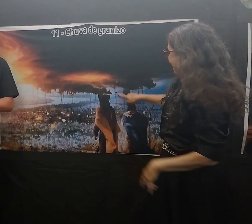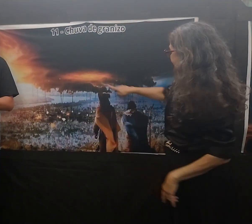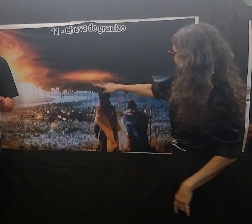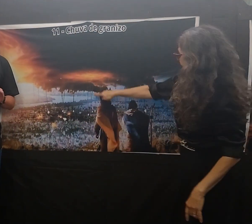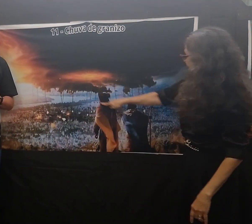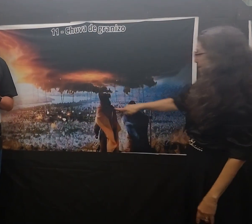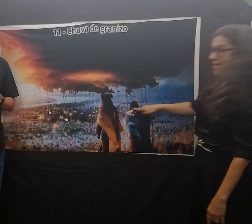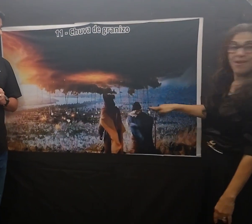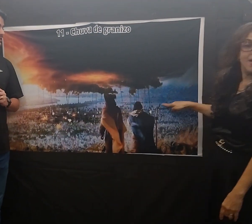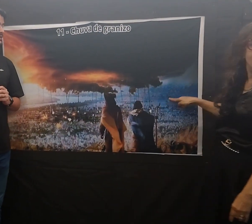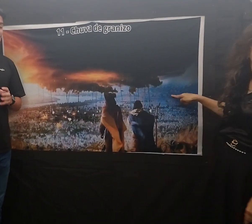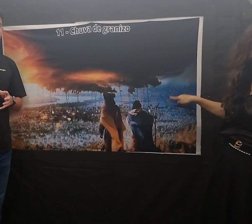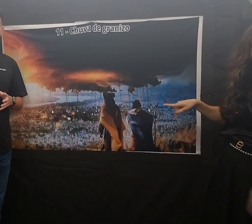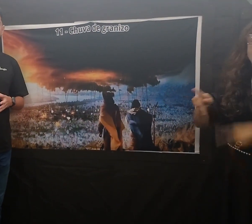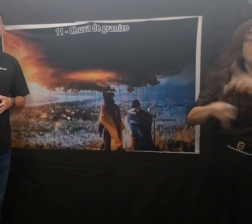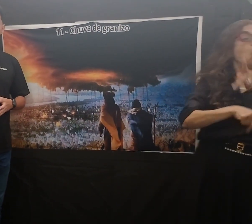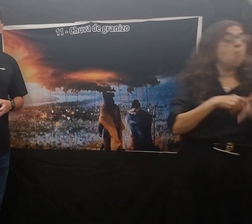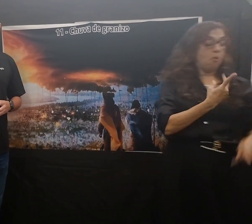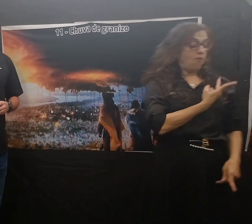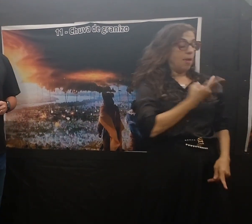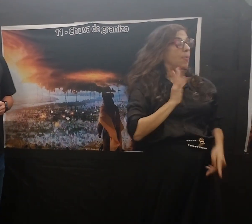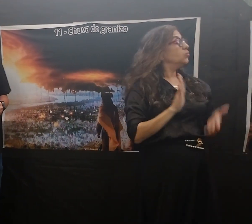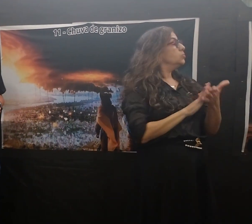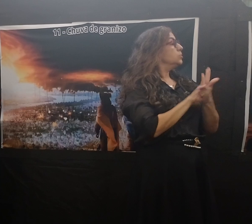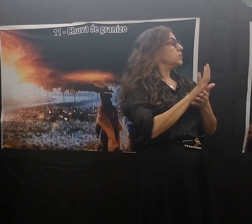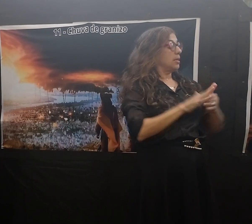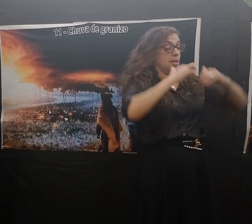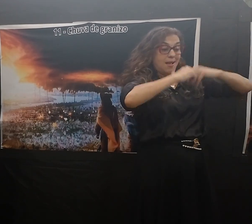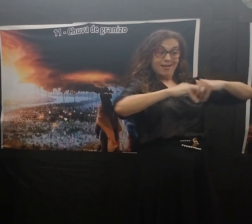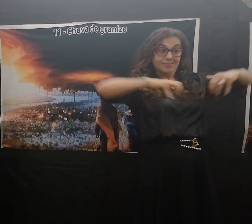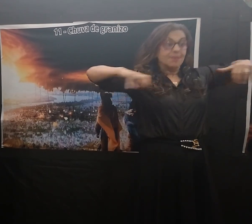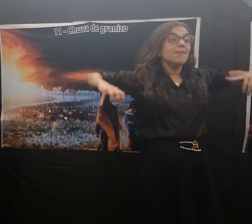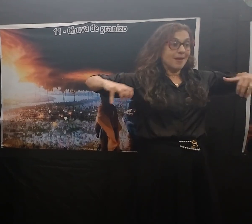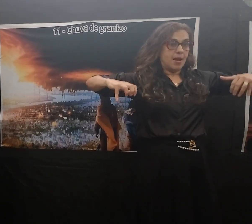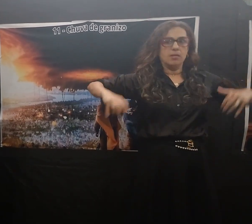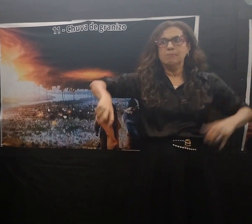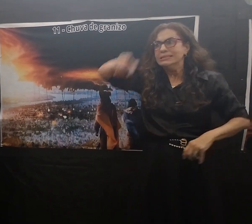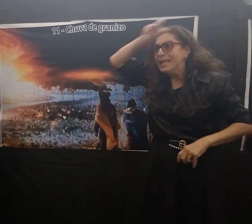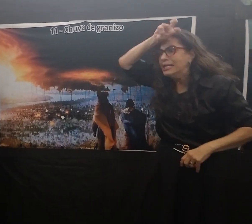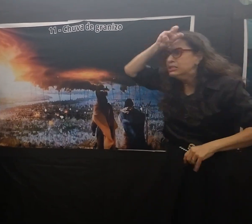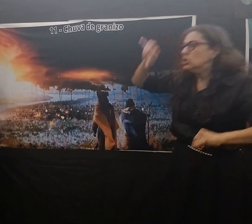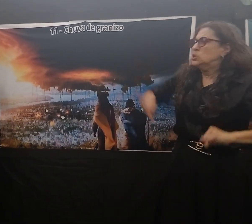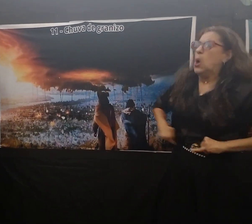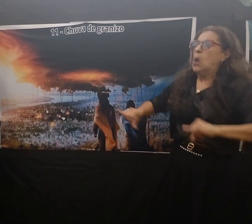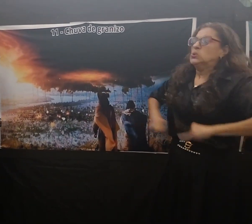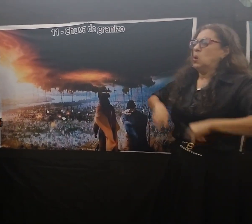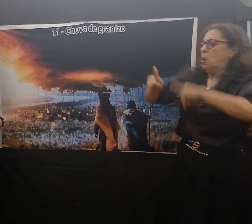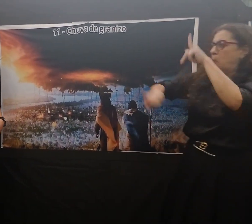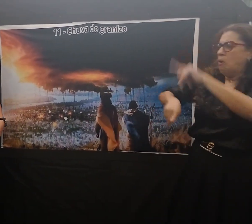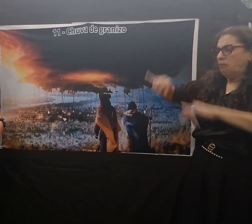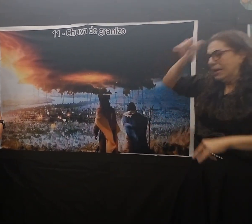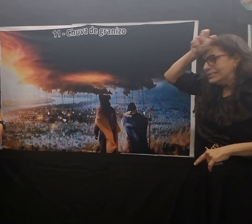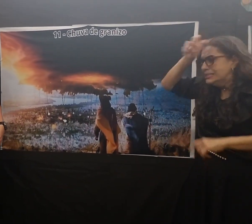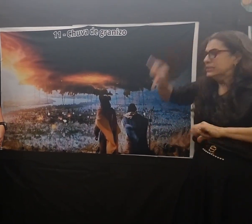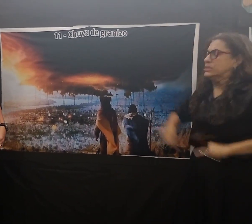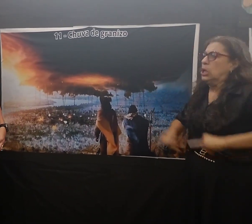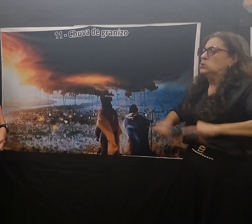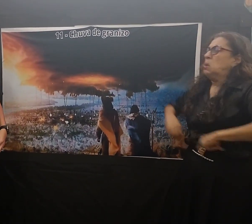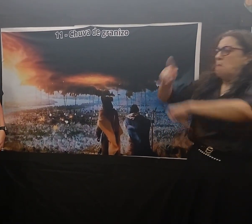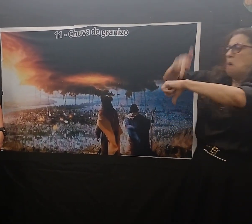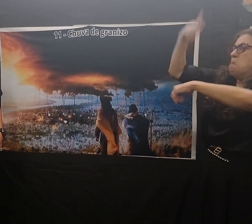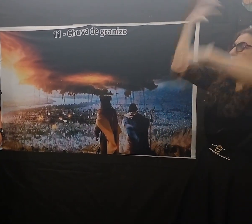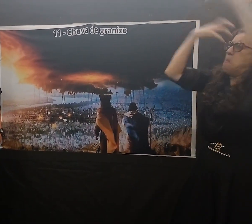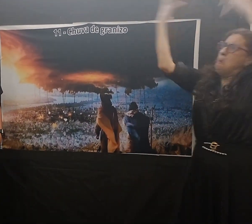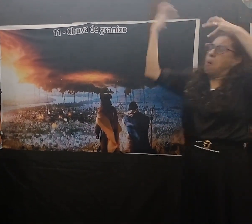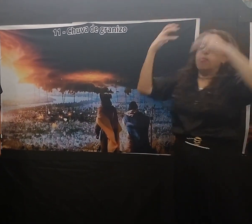hebreu nada acontecia, mostrando para eles que o verdadeiro Deus era Yahvé, o Deus de Abraão, o Deus de Isaac e Deus de Jacó. E mesmo assim, o